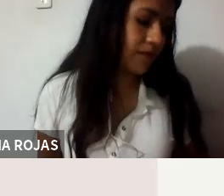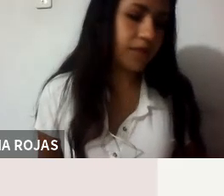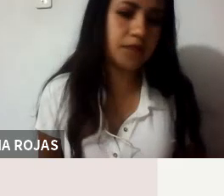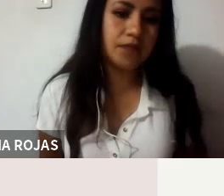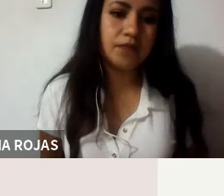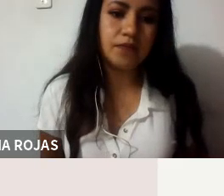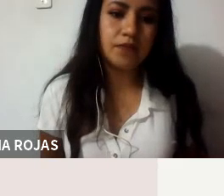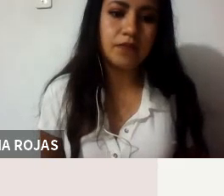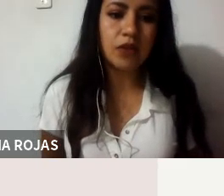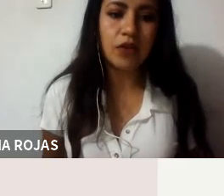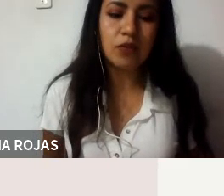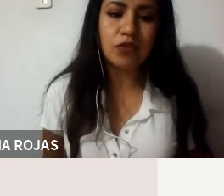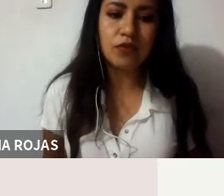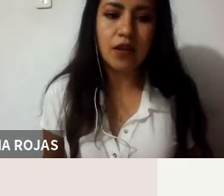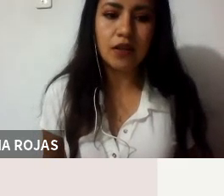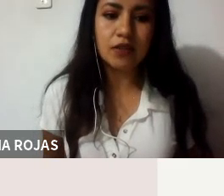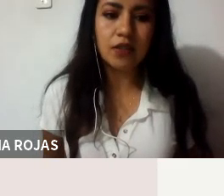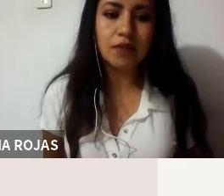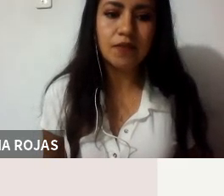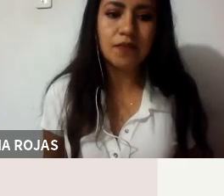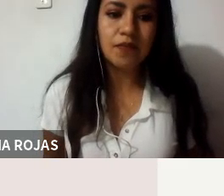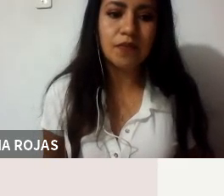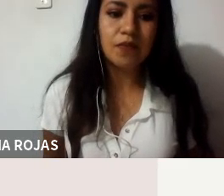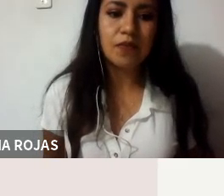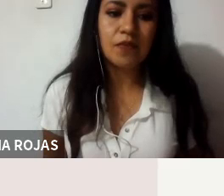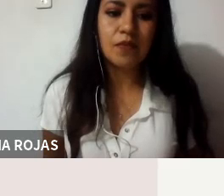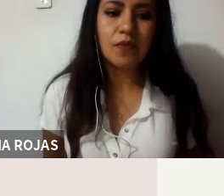fiebre, recordemos inflar el cachete,